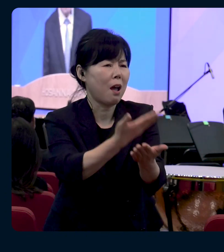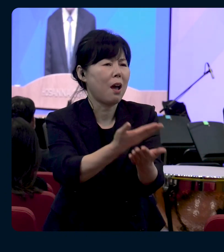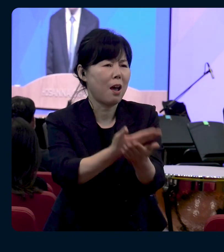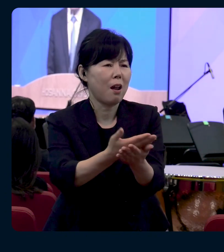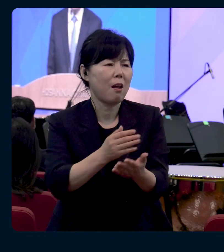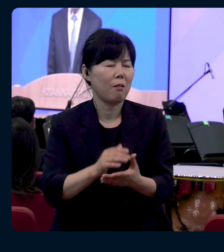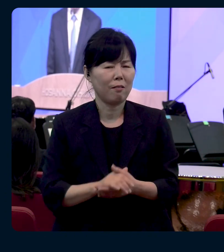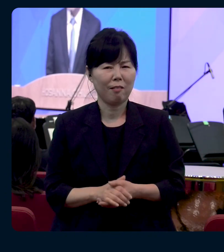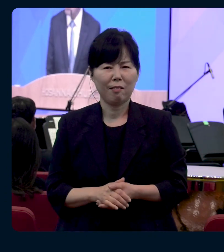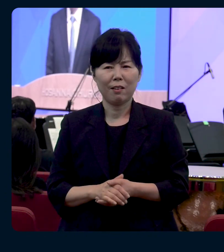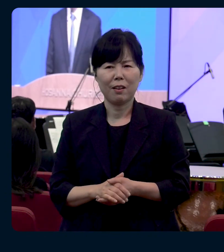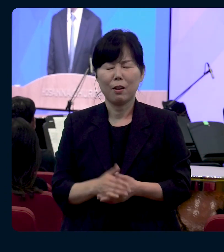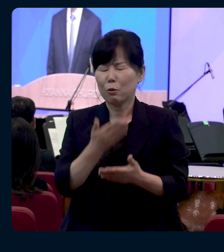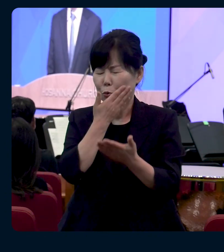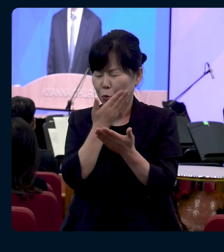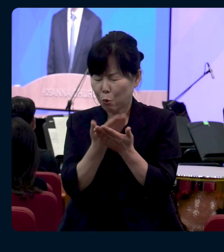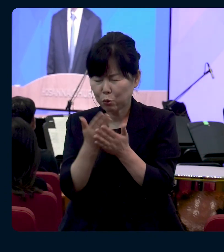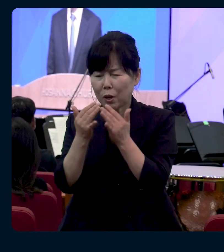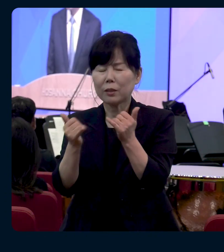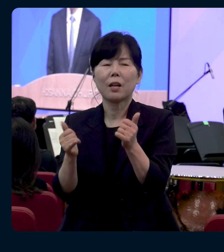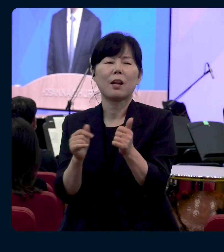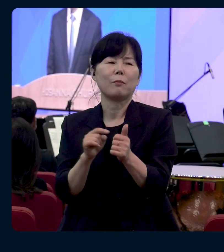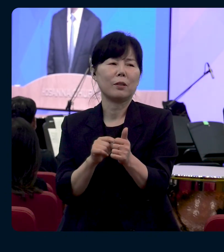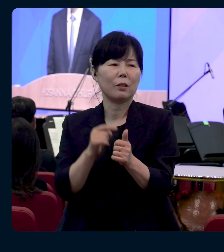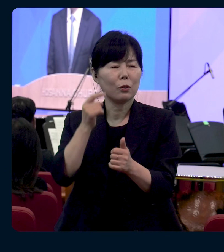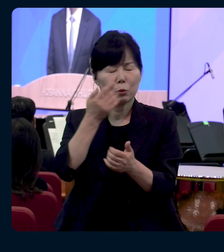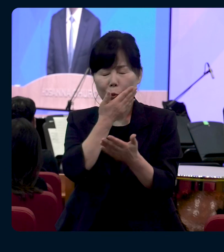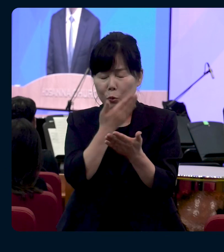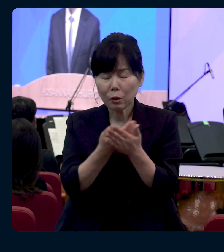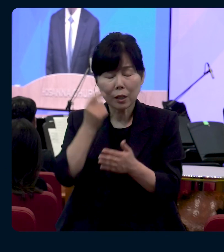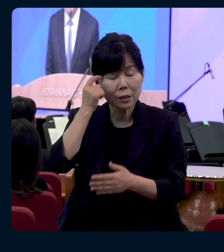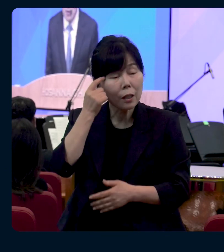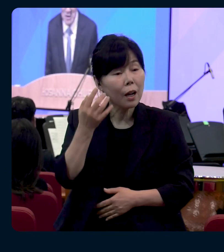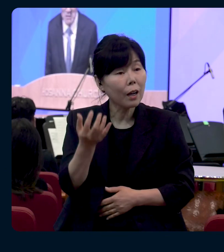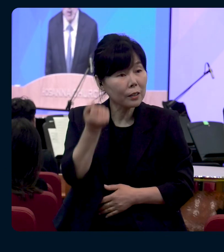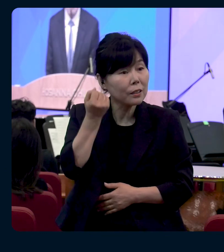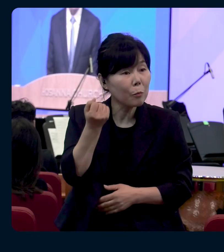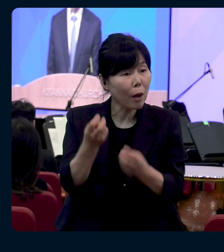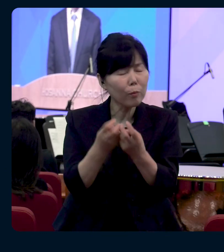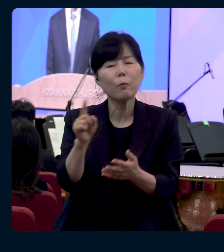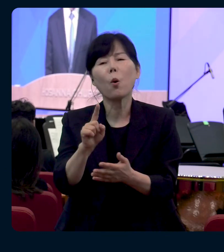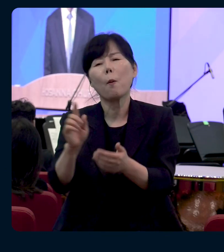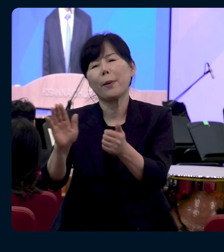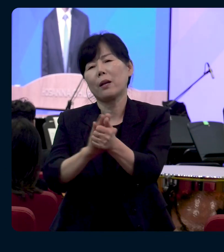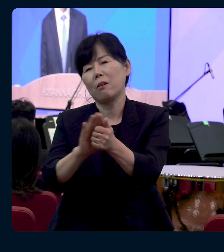소중한 사람을 소중하게 여기는 것은요, 무엇보다 뭐예요? 그를 배려하는 것입니다.